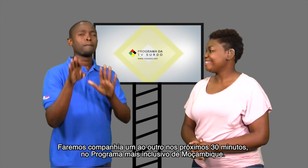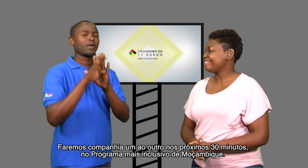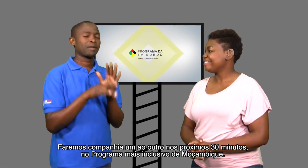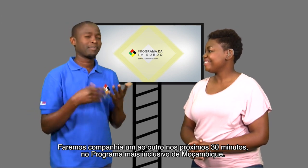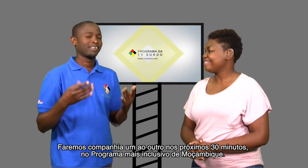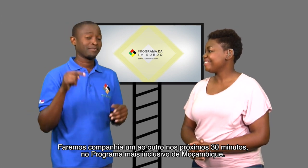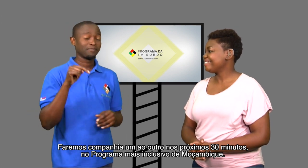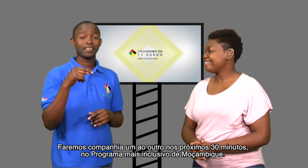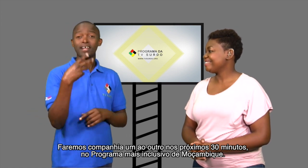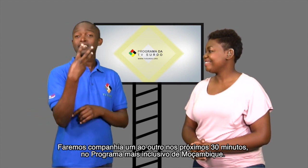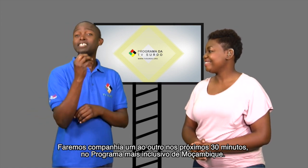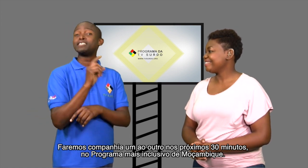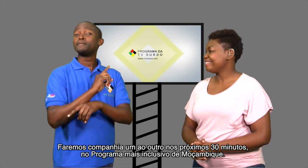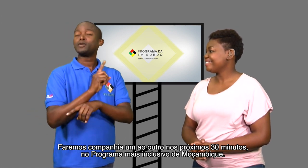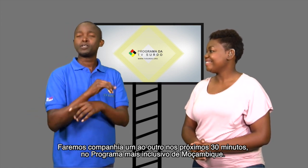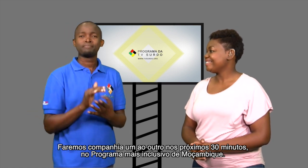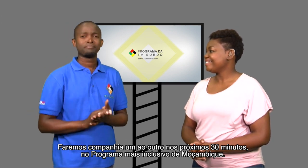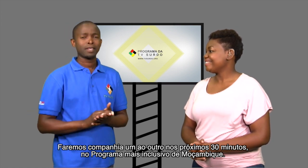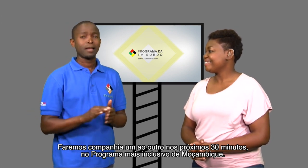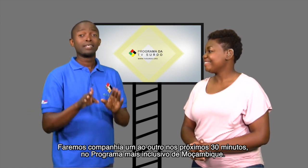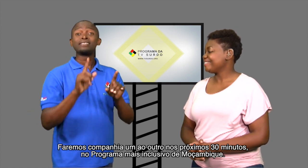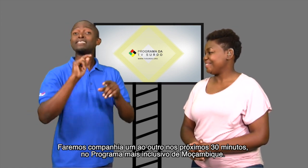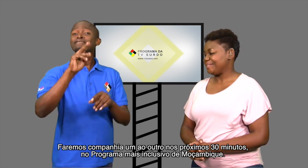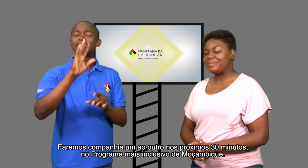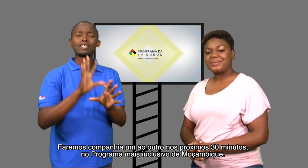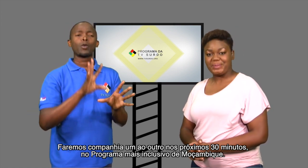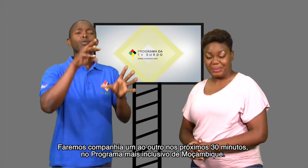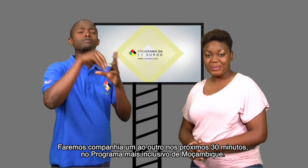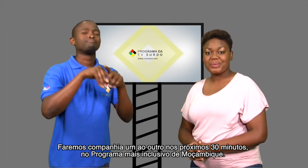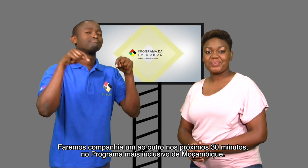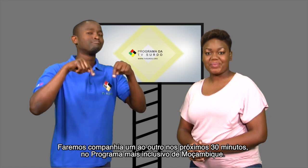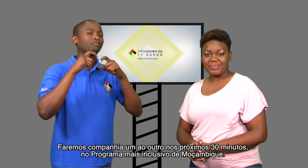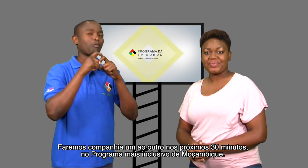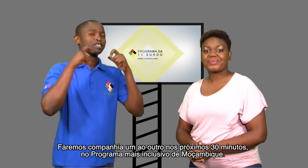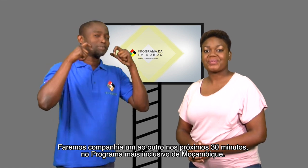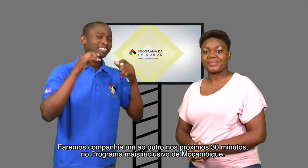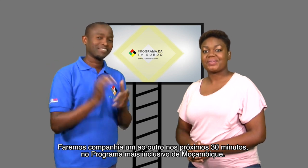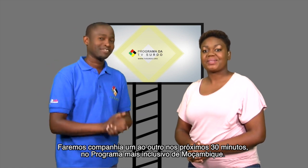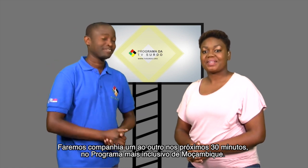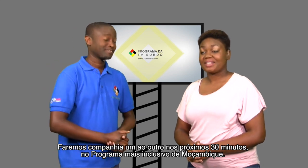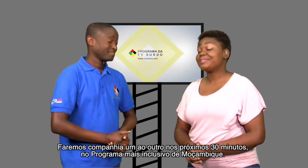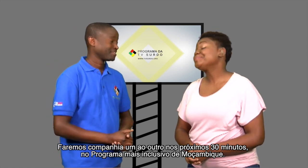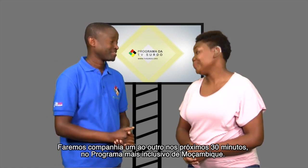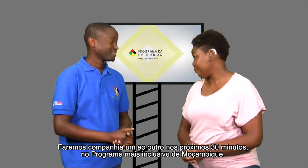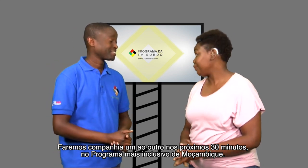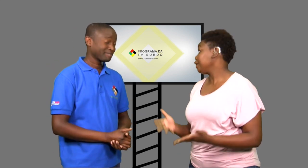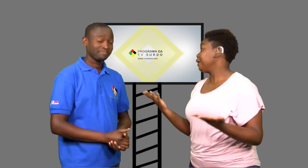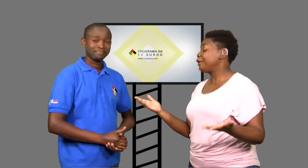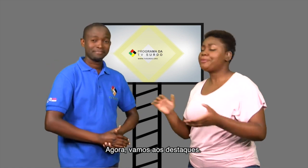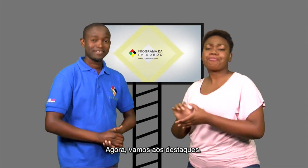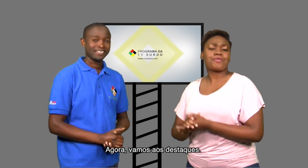companhia um ao outro nos próximos 30 minutos no programa mais inclusivo de Moçambique.